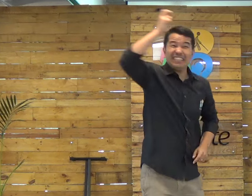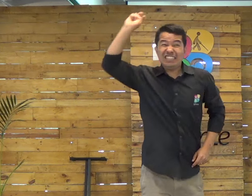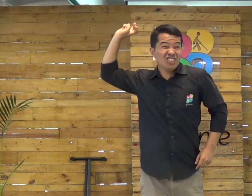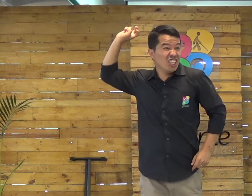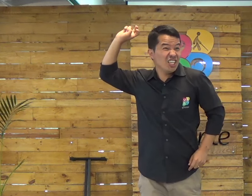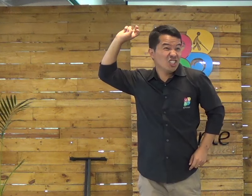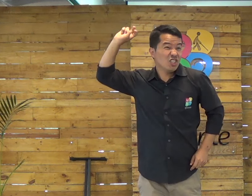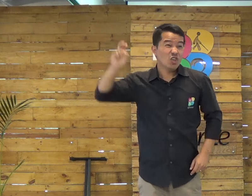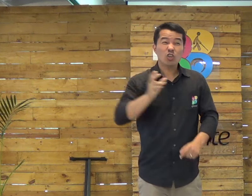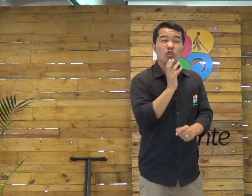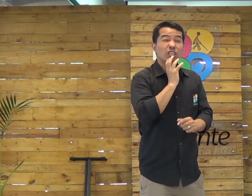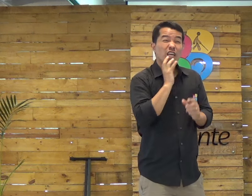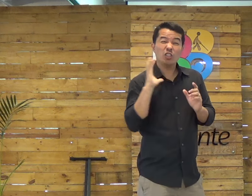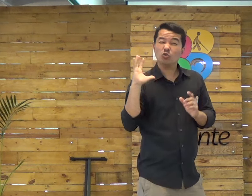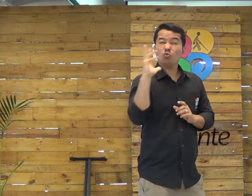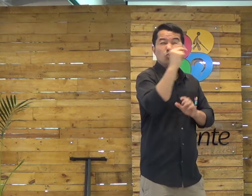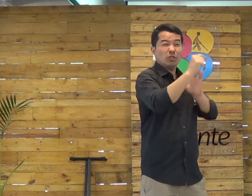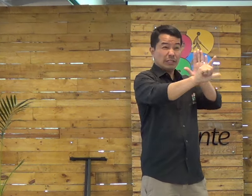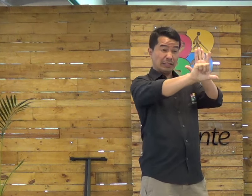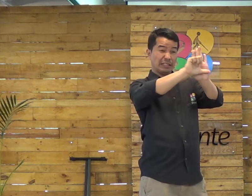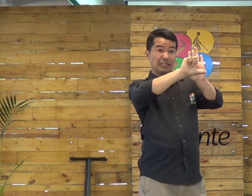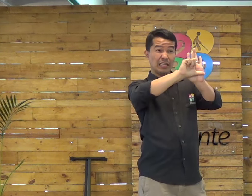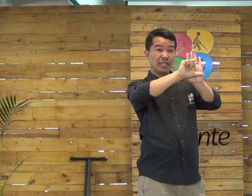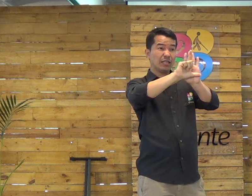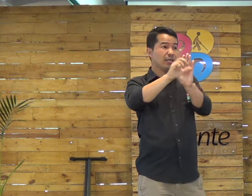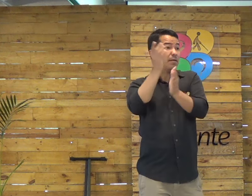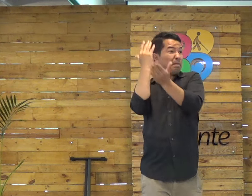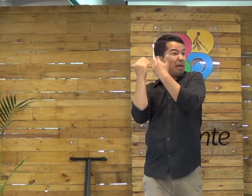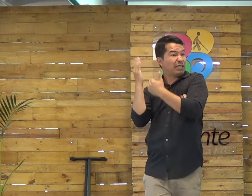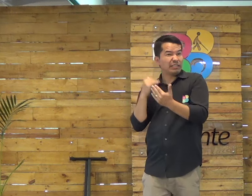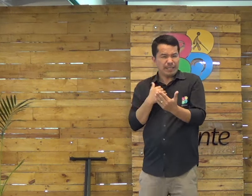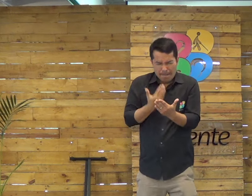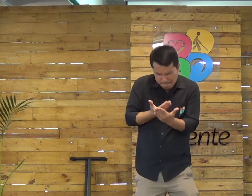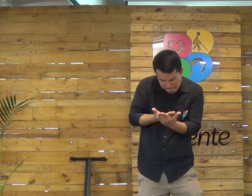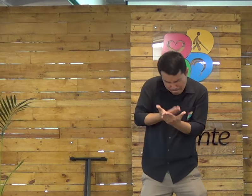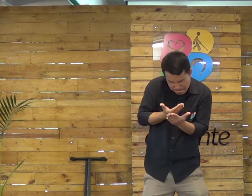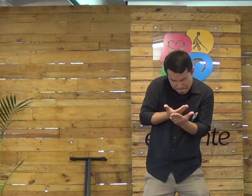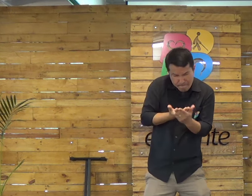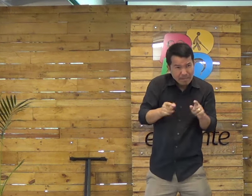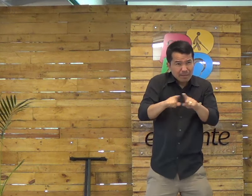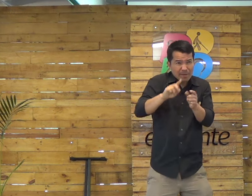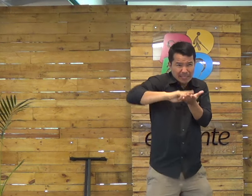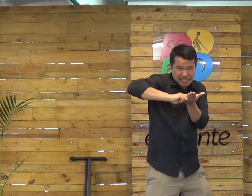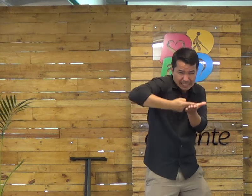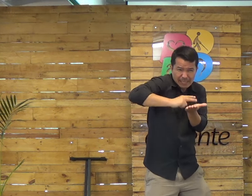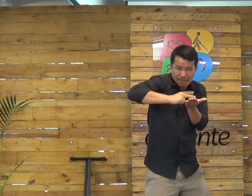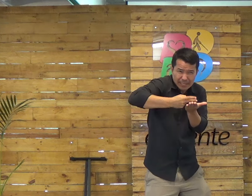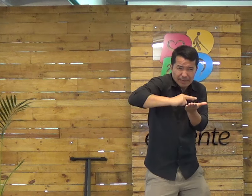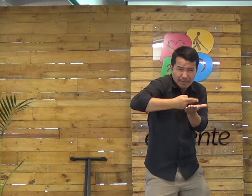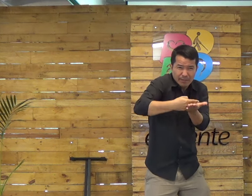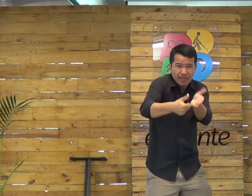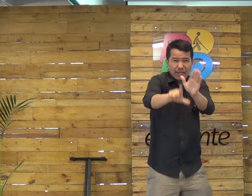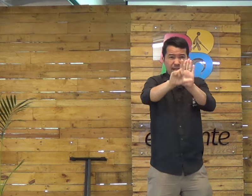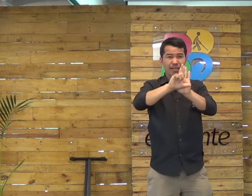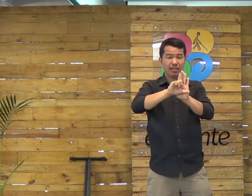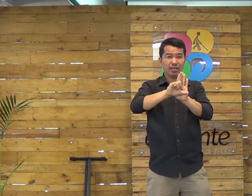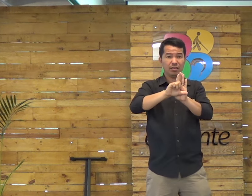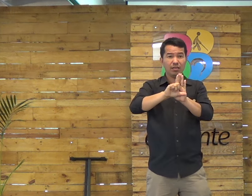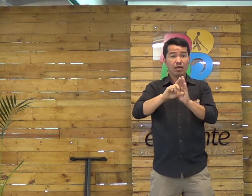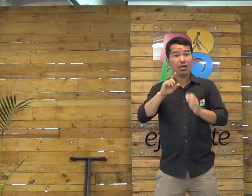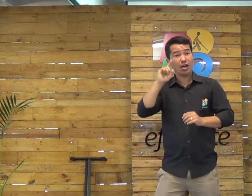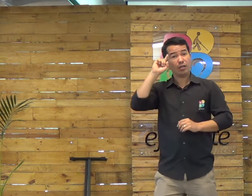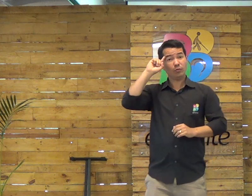Gamaliel era muito inteligente, ele conhecia todas as leis lá do passado, né? Ele estudava